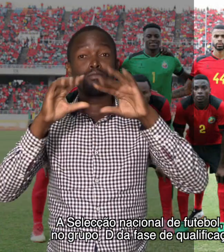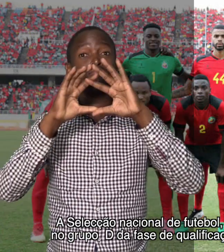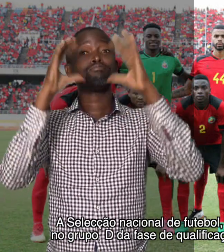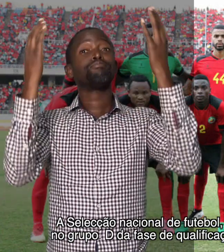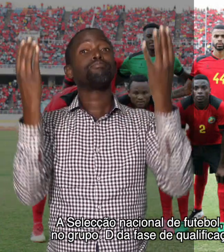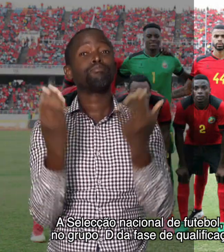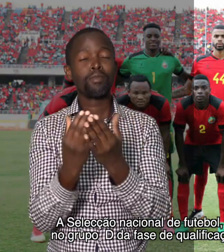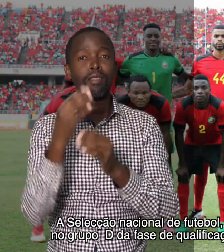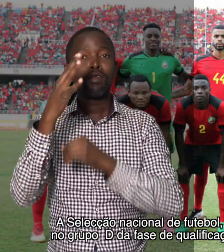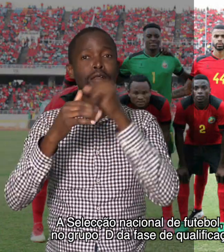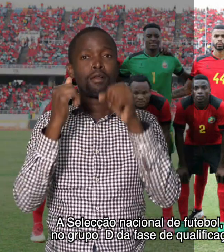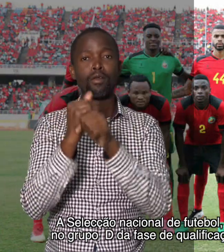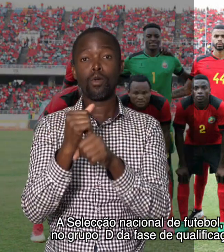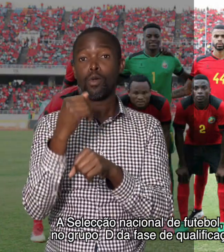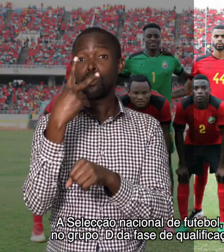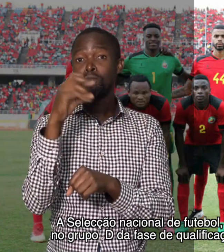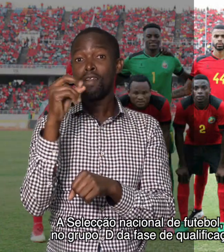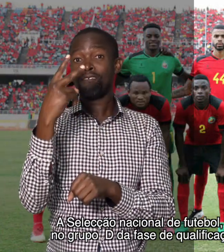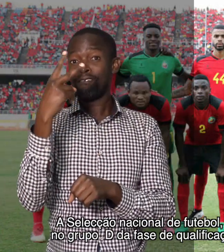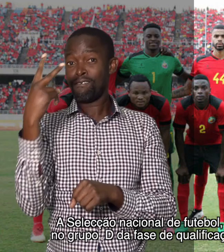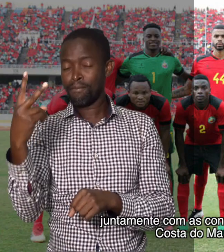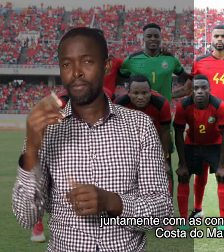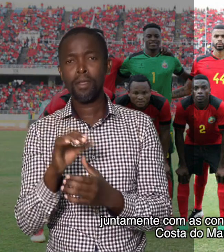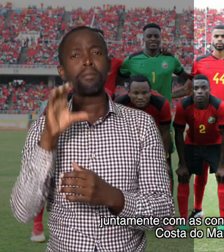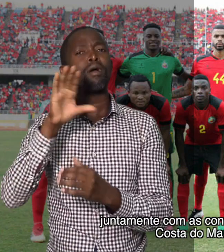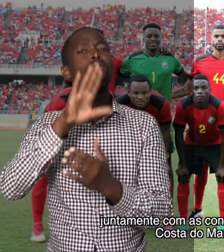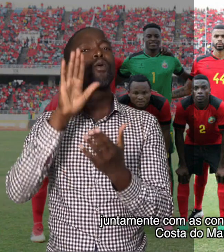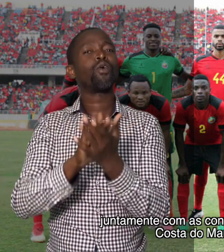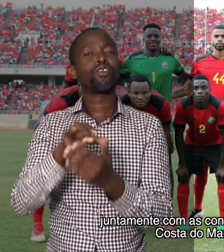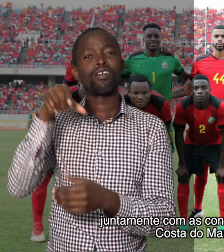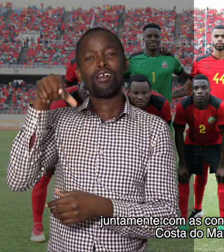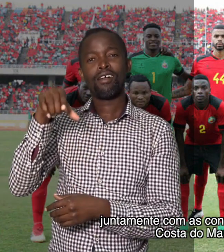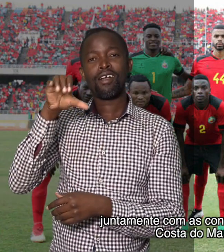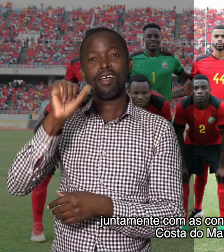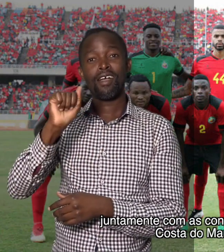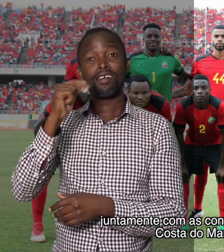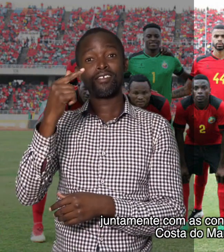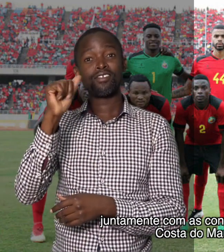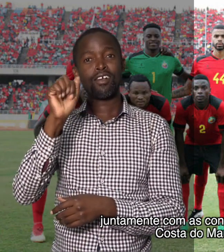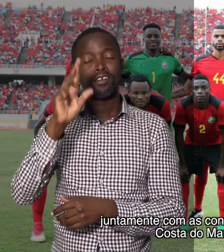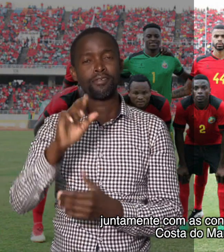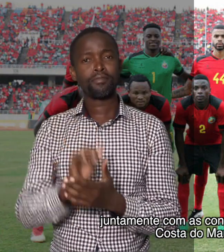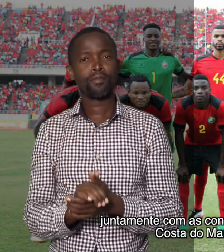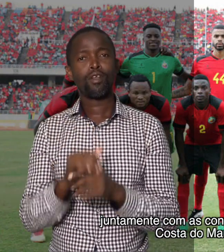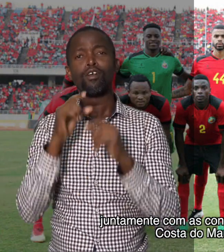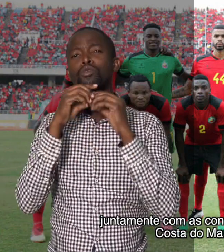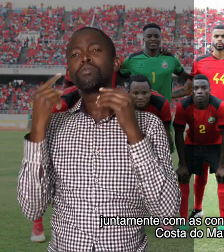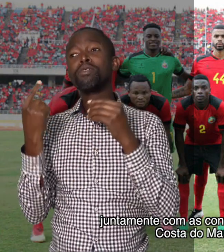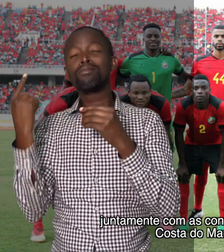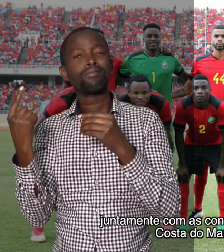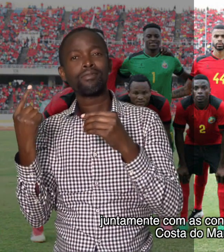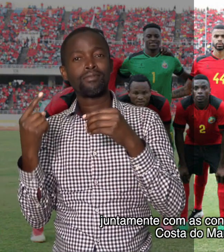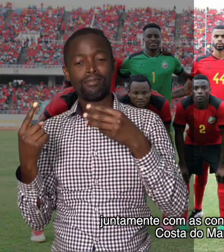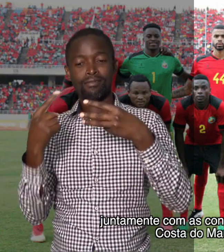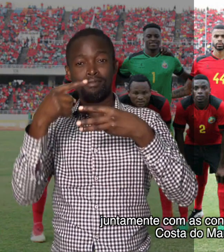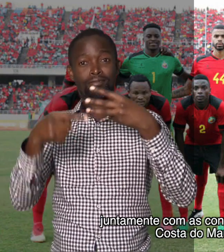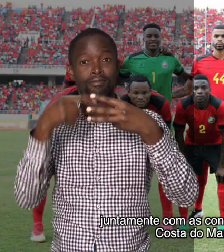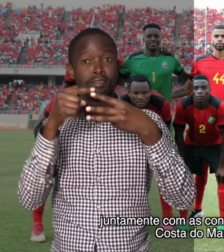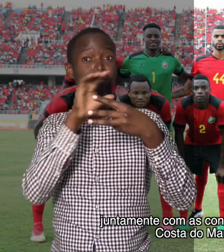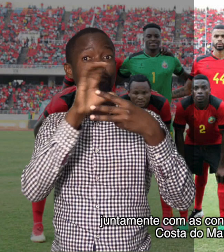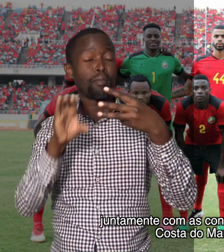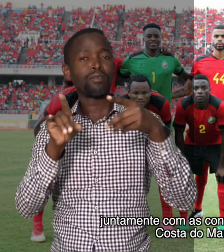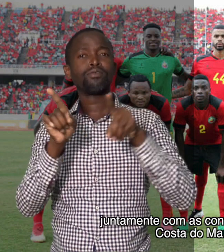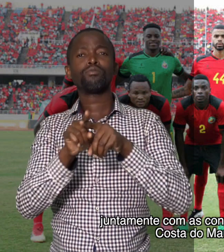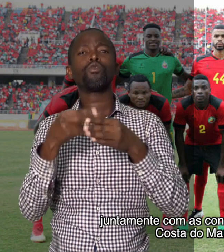Mundial 2022 no Qatar, juntamente com as congêneres dos Camarões, Costa do